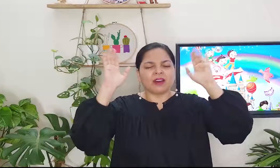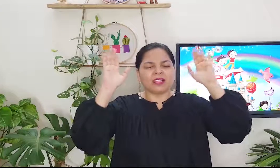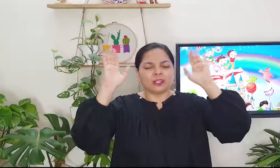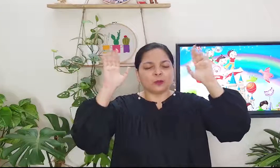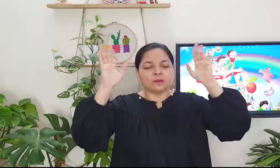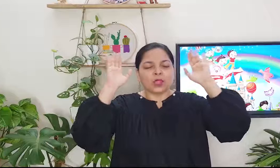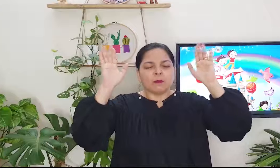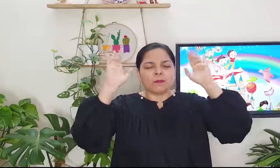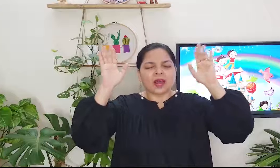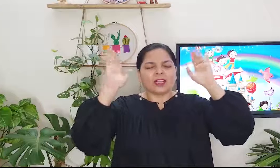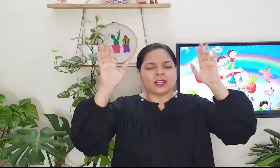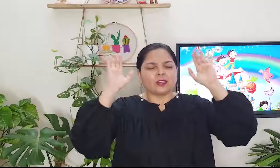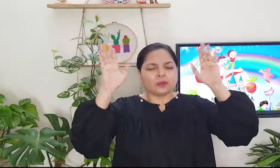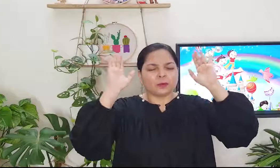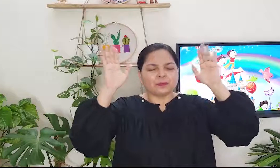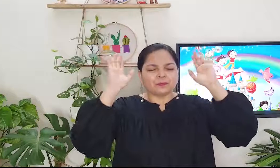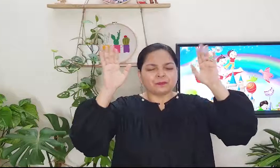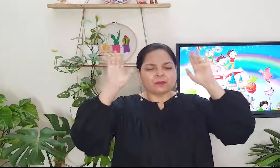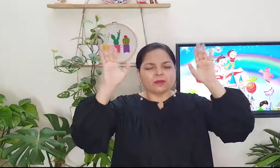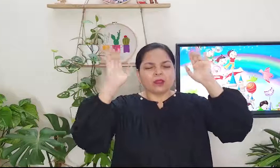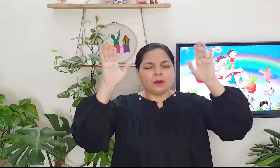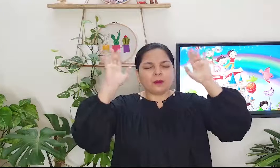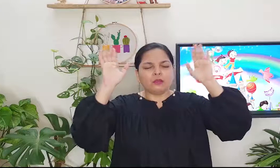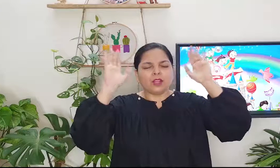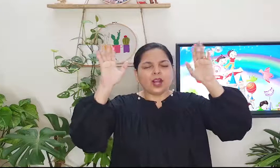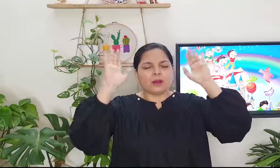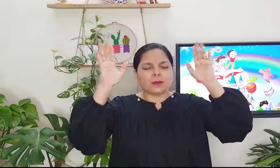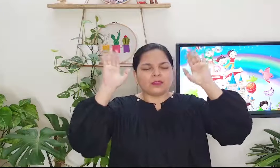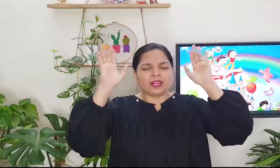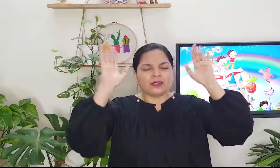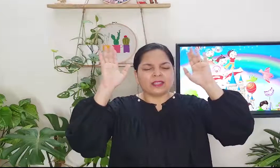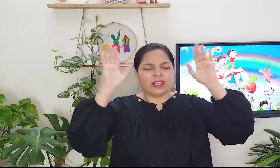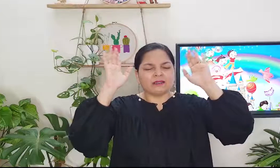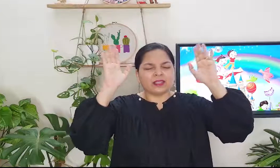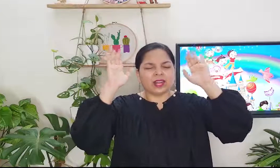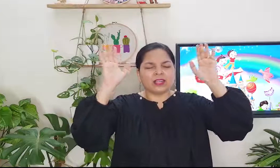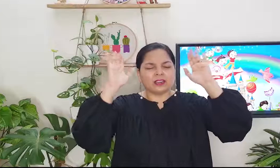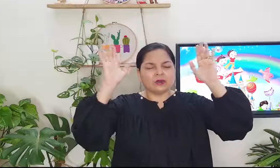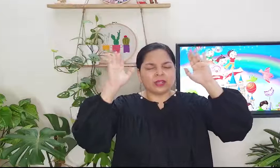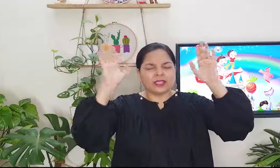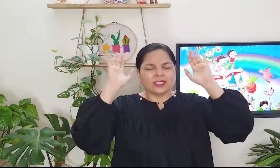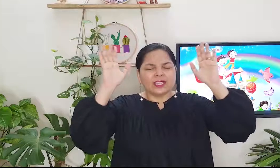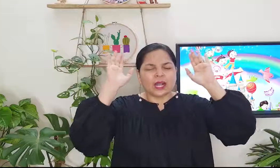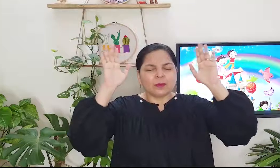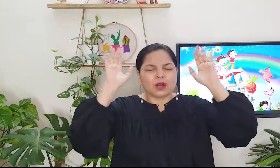আমি ধন্যবাদ দিচ্ছি প্রভু, আমি প্রার্থনা করছি প্রভু। হ্যাঁ প্রভু, হ্যাঁ প্রভু, ধন্যবাদ প্রভু, হ্যালেলুয়া। হ্যাঁ